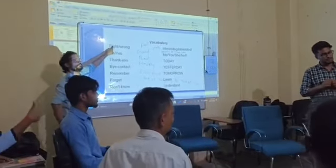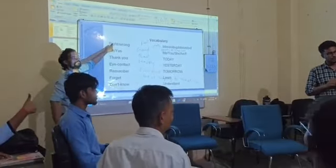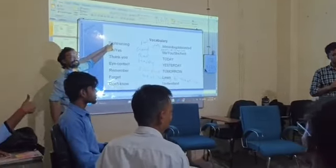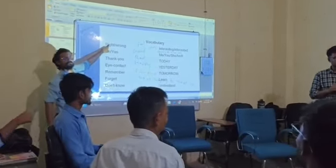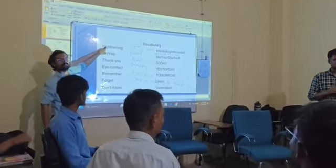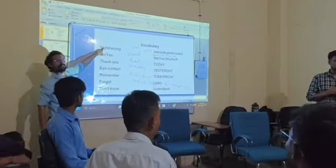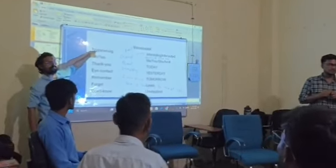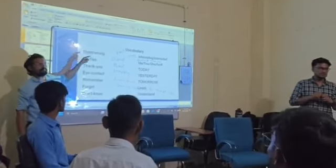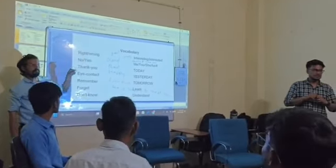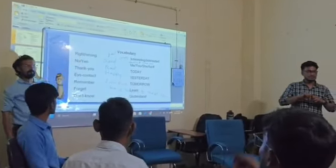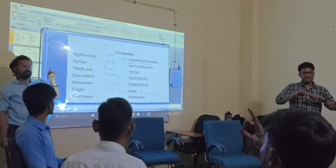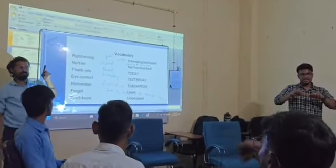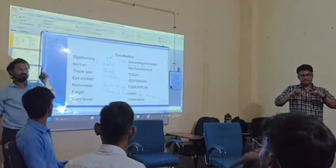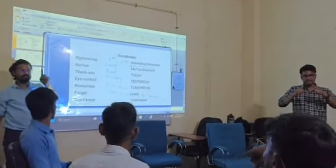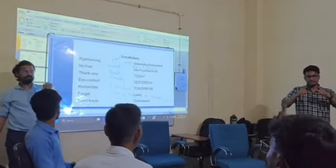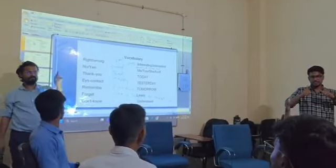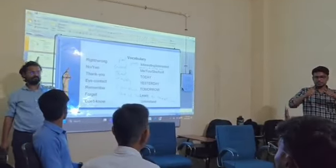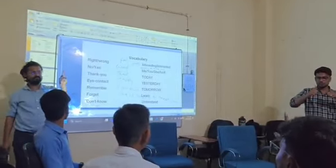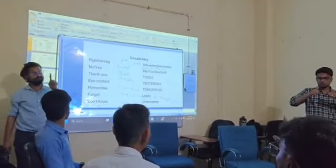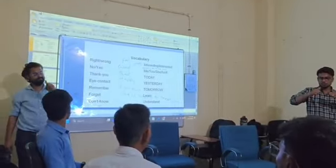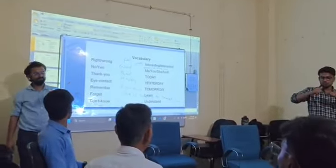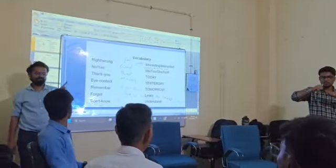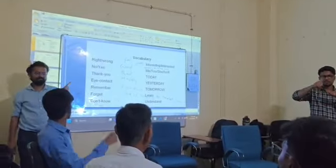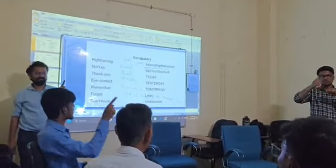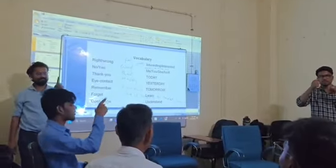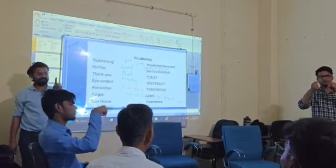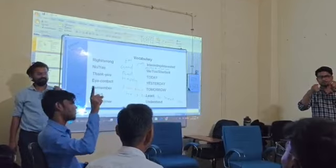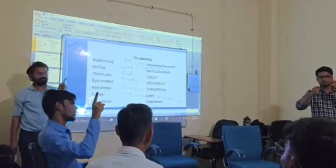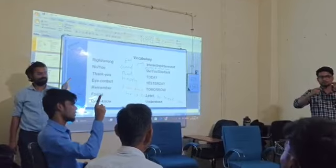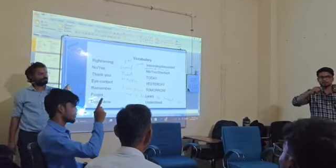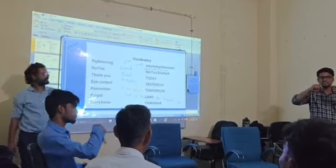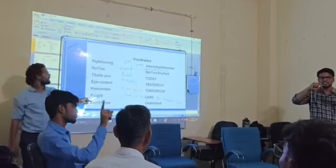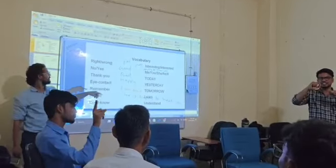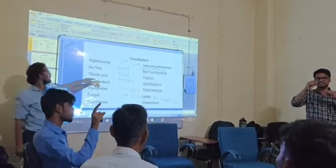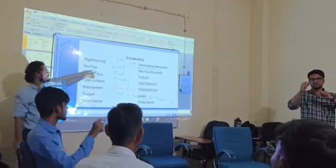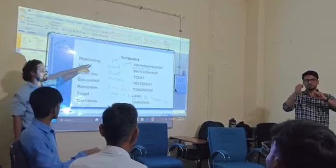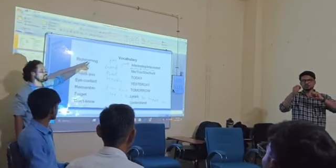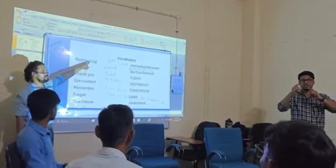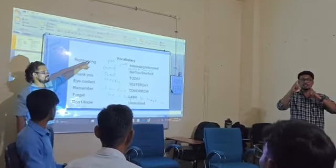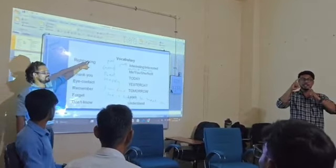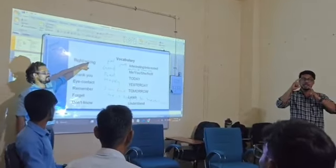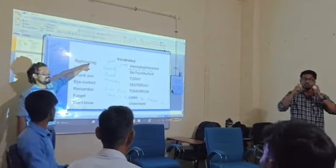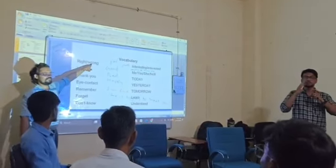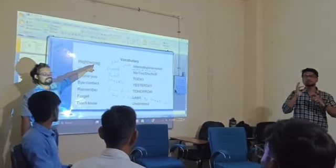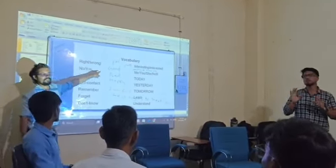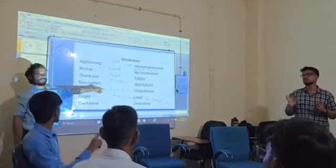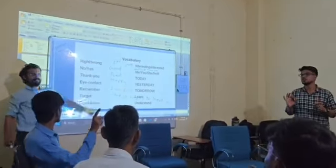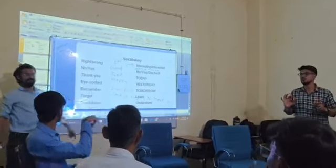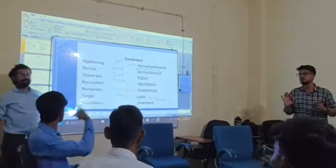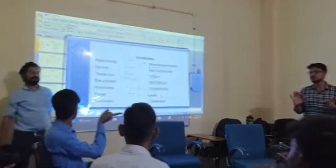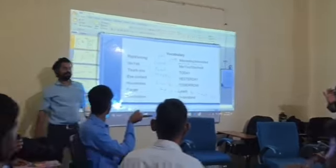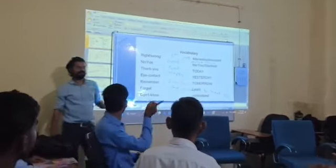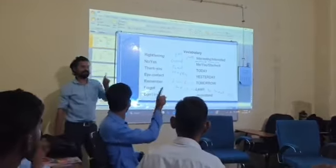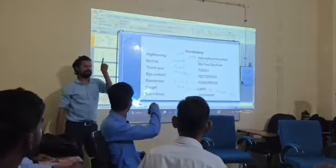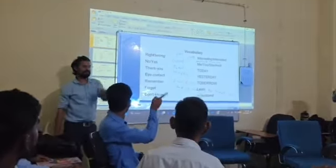बिल्कुल साइन वही है, थोड़ा सा बस मूवमेंट का चेंजेस होगा, लेकिन एक्सप्रेशन बहुत इंपॉर्टेंट है।